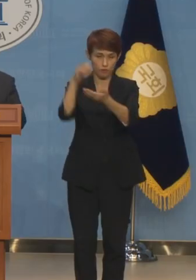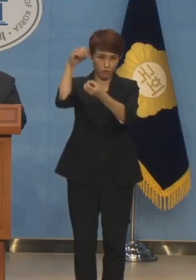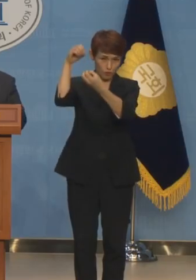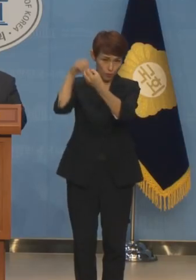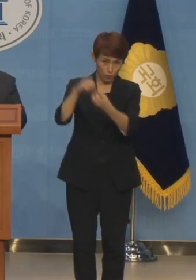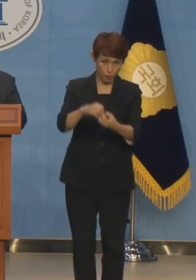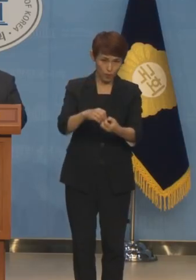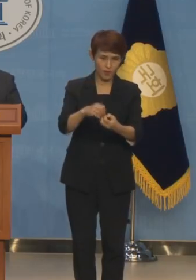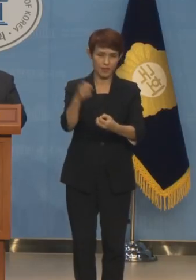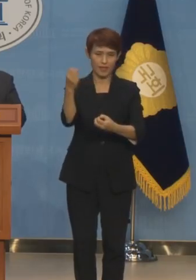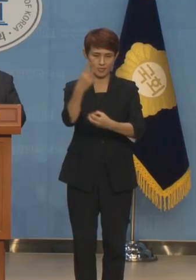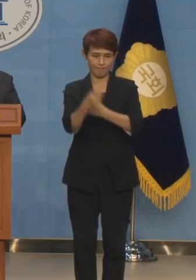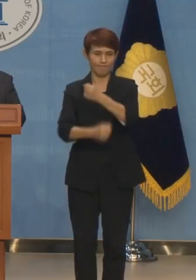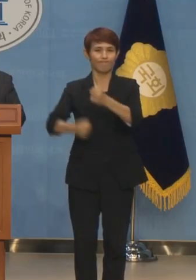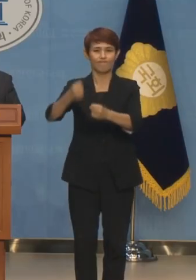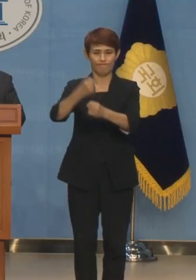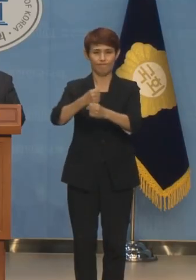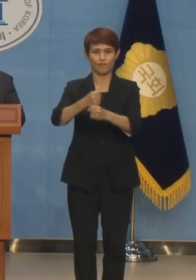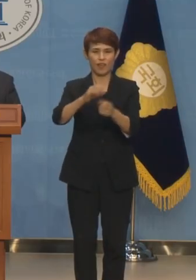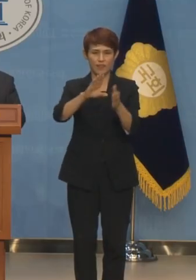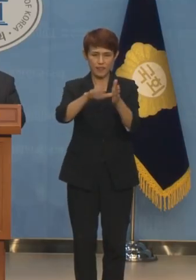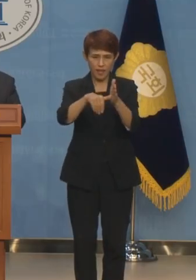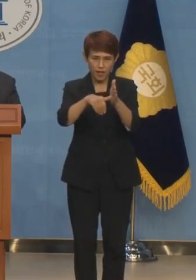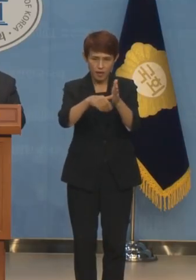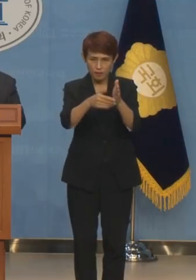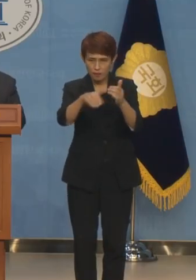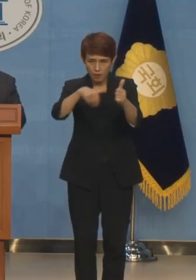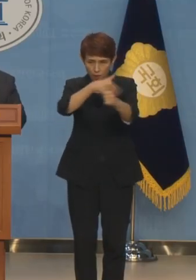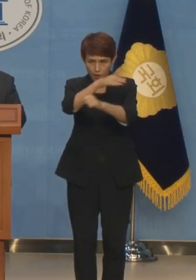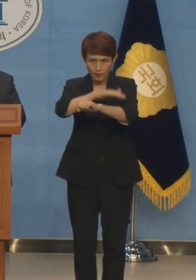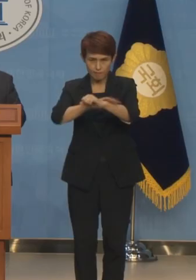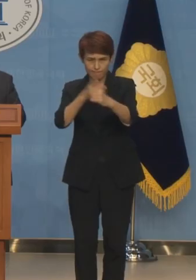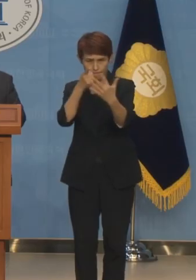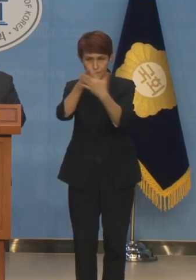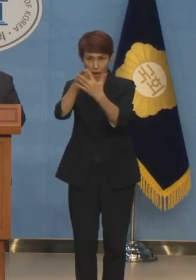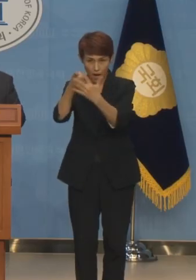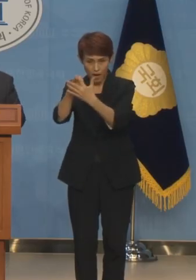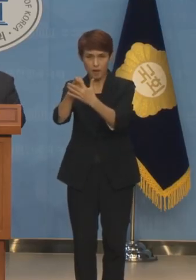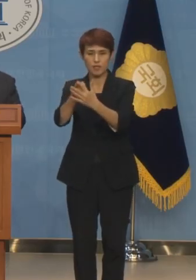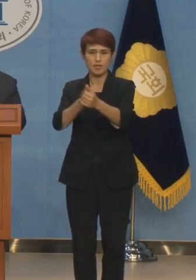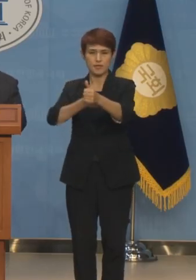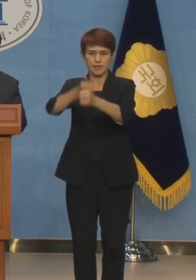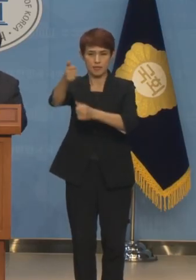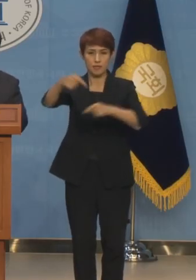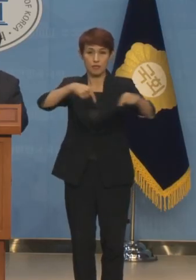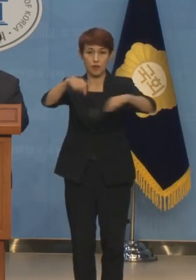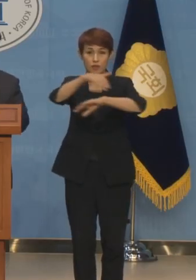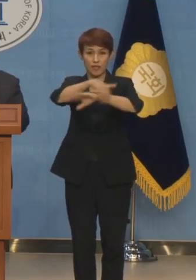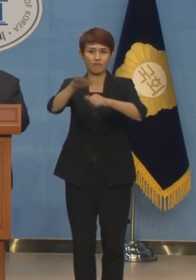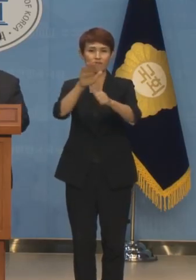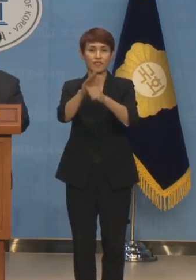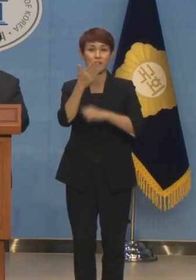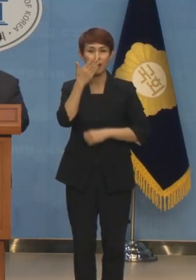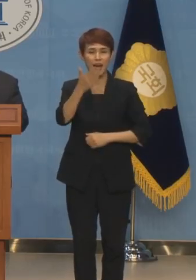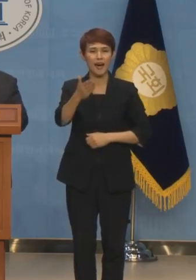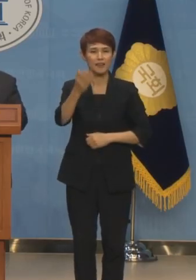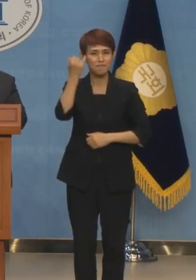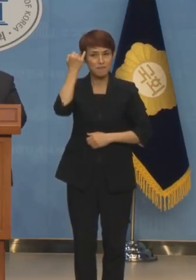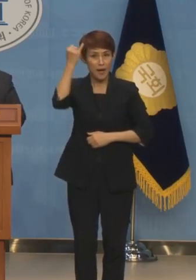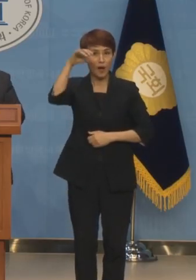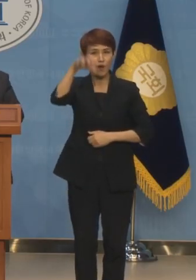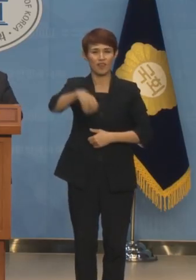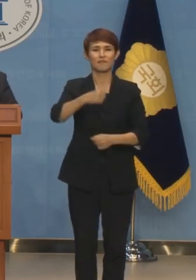바로 세워 시대의 흐름을 정확히 읽고 이기는 정책을 지원할 수 있는